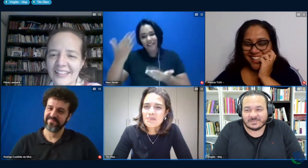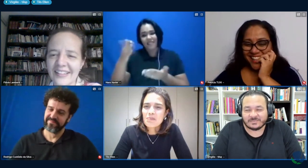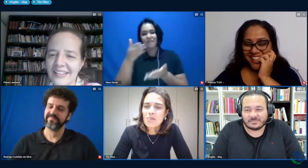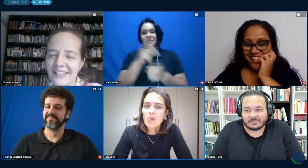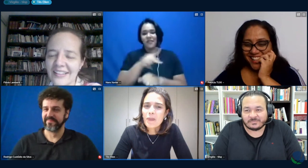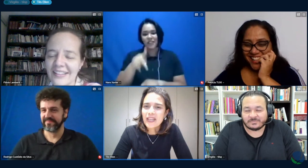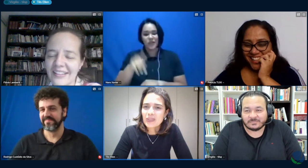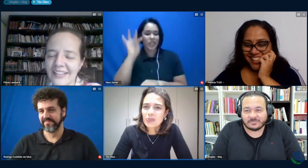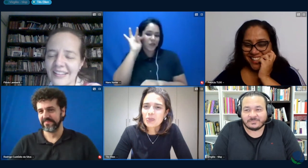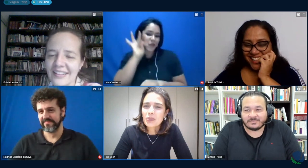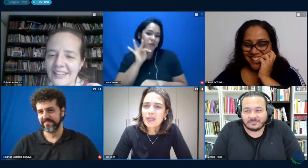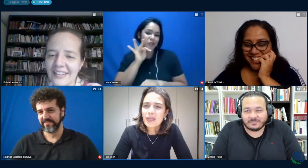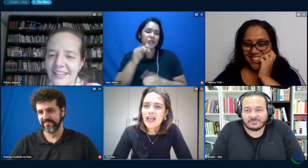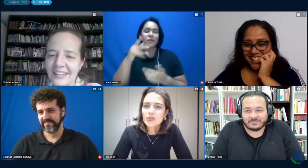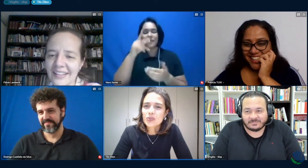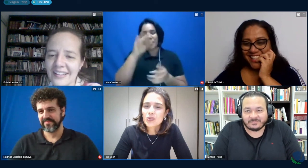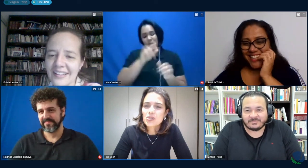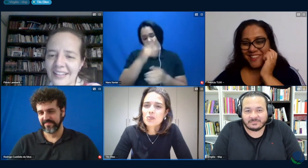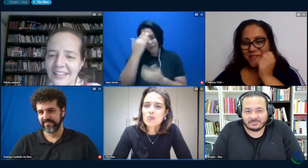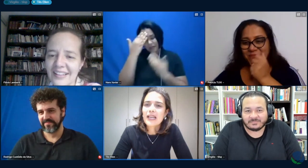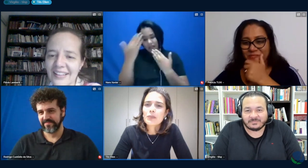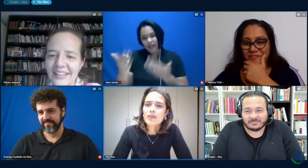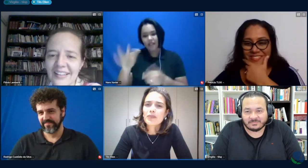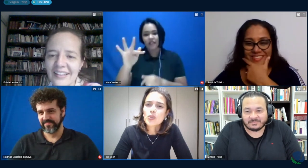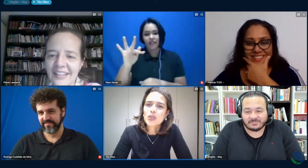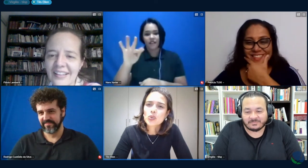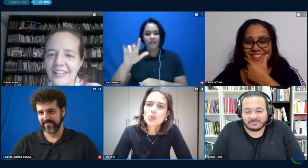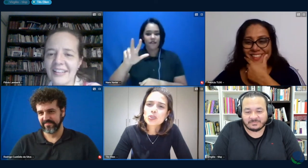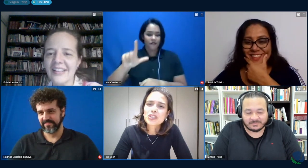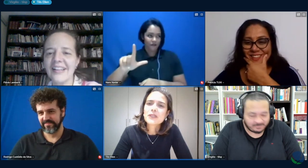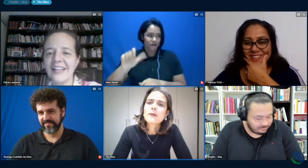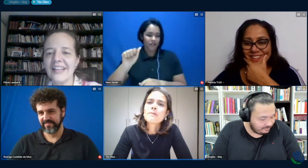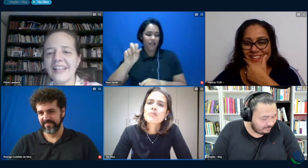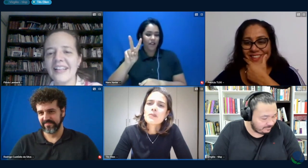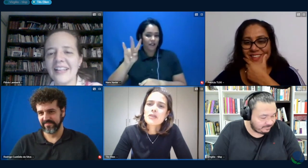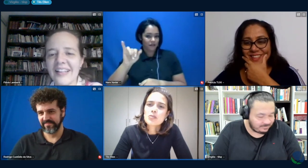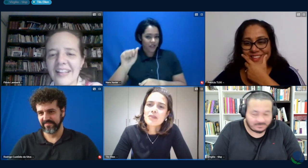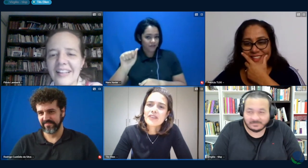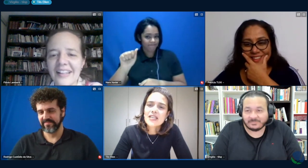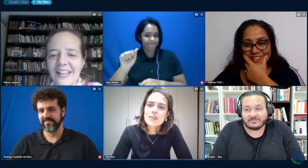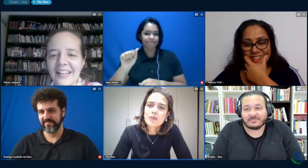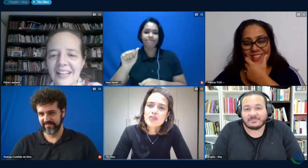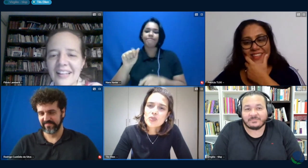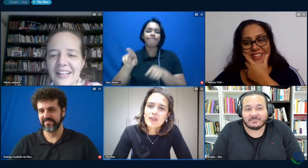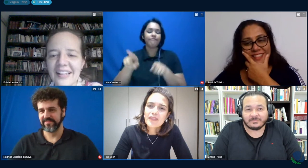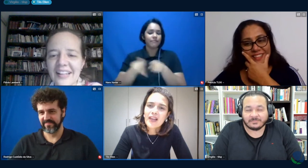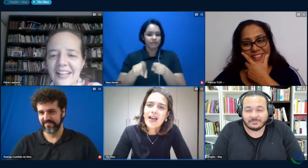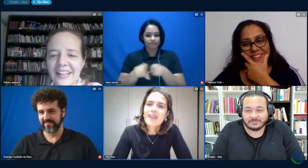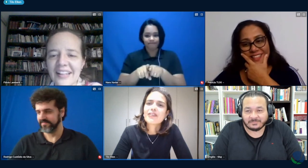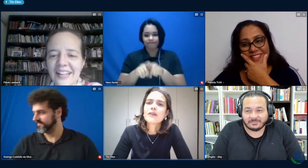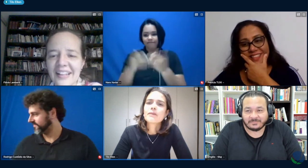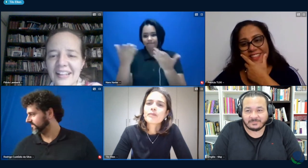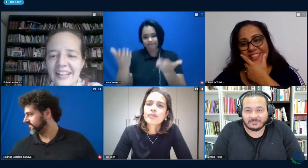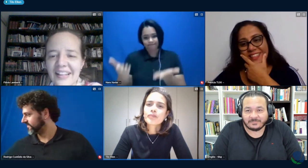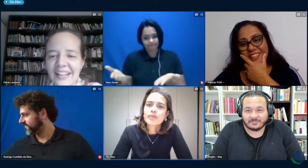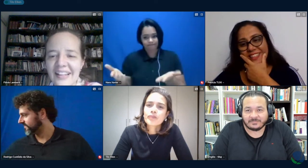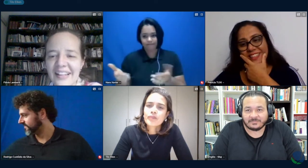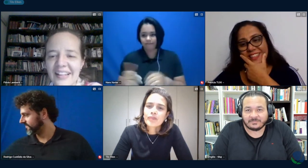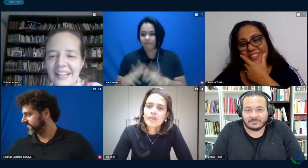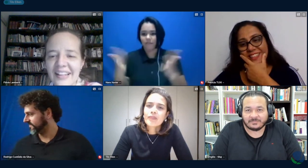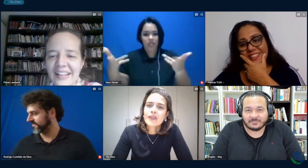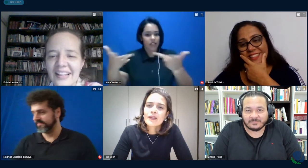esse momento. Muito obrigada a todos, obrigada à professora Tucci, mais uma vez, a professora Flávia.